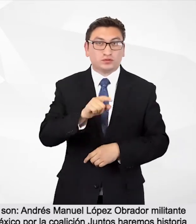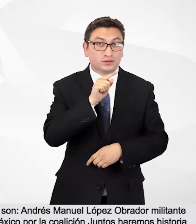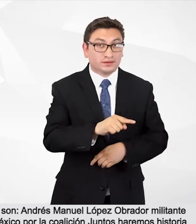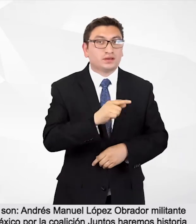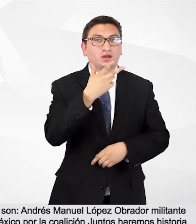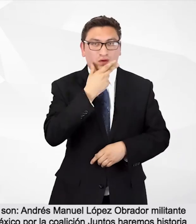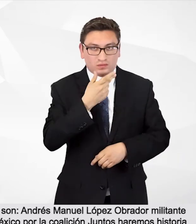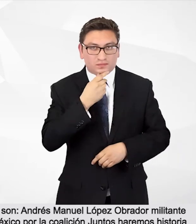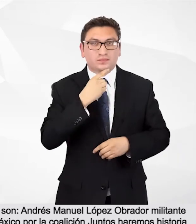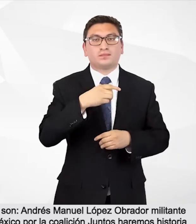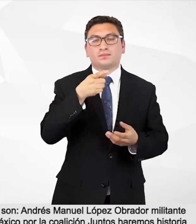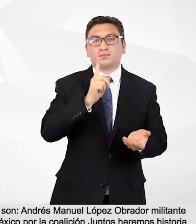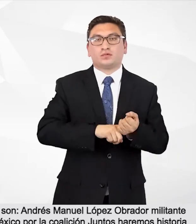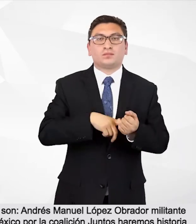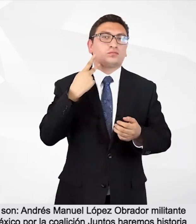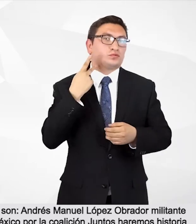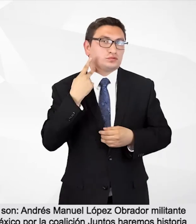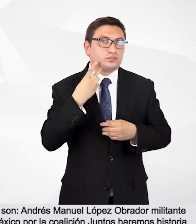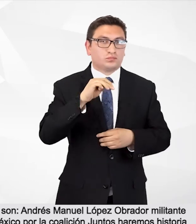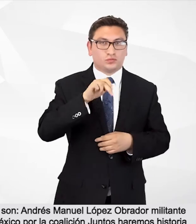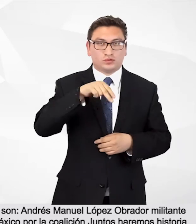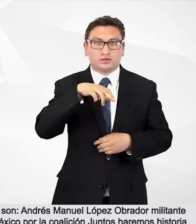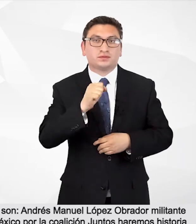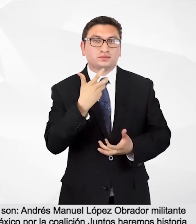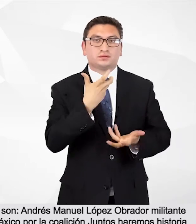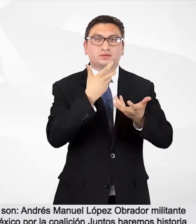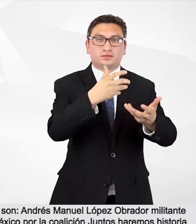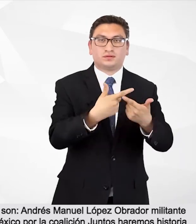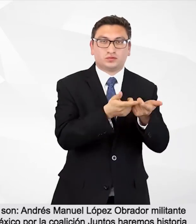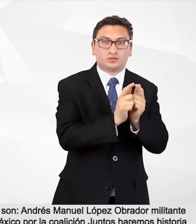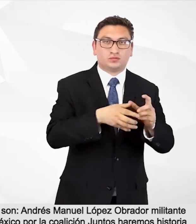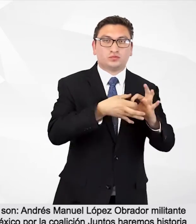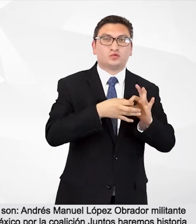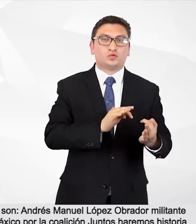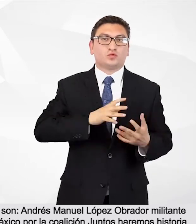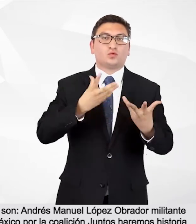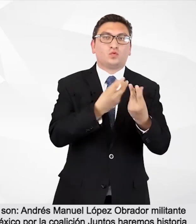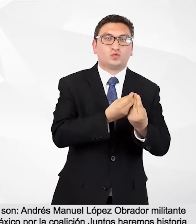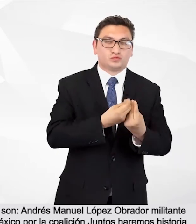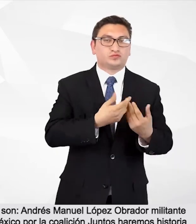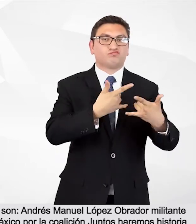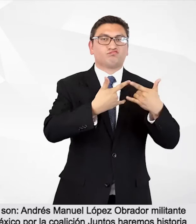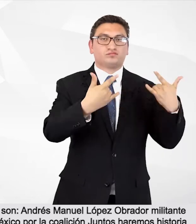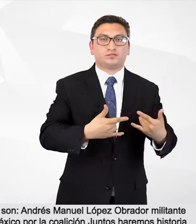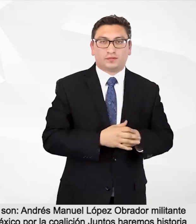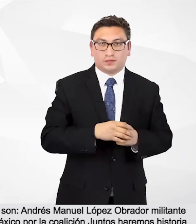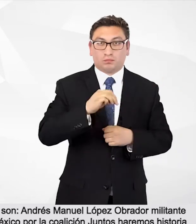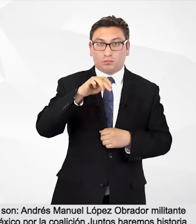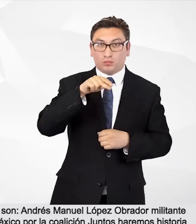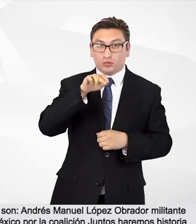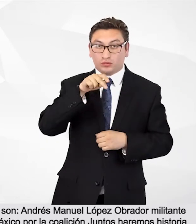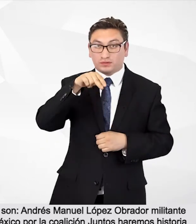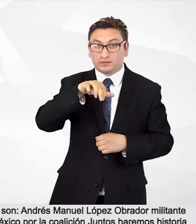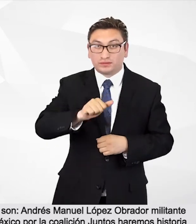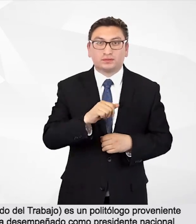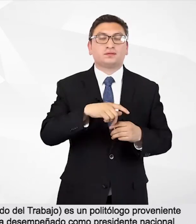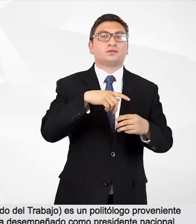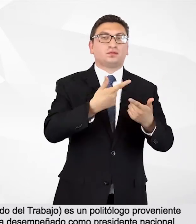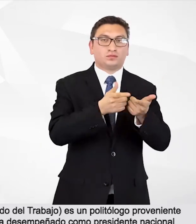Manuel López Obrador. Militante del Partido Morena y aspirante a la presidencia de México por la coalición Juntos Haremos Historia. Morena,